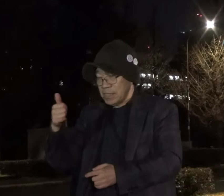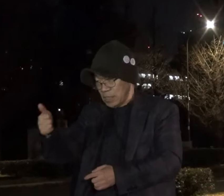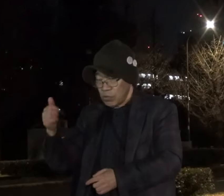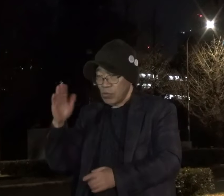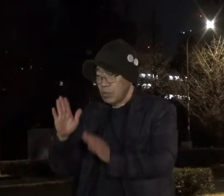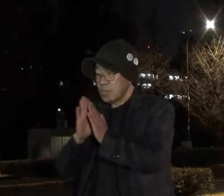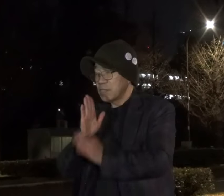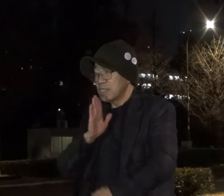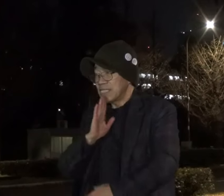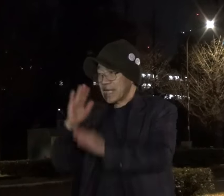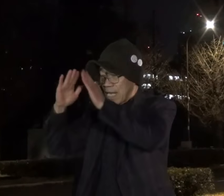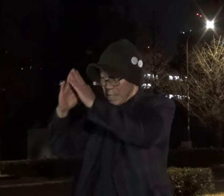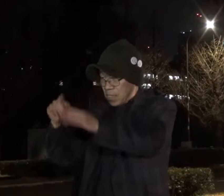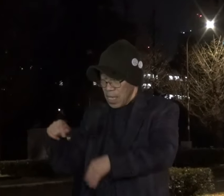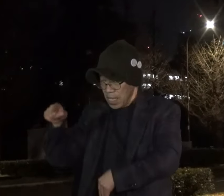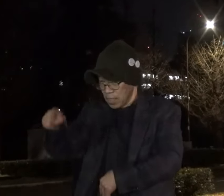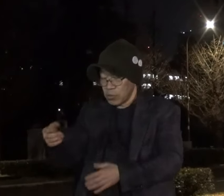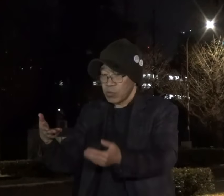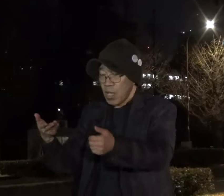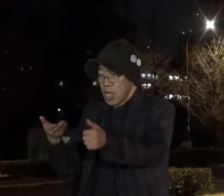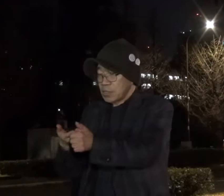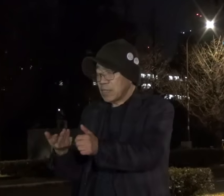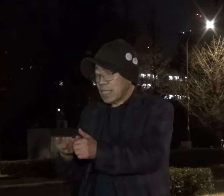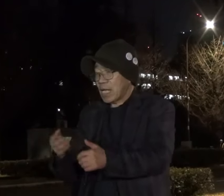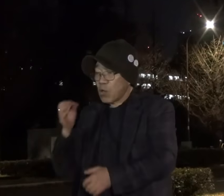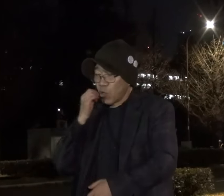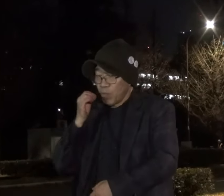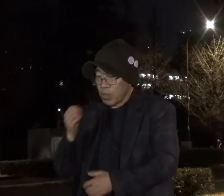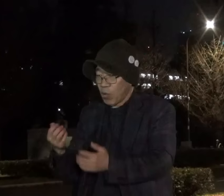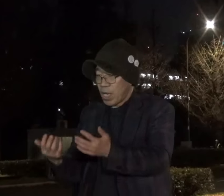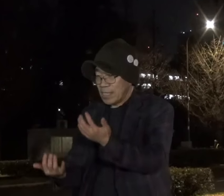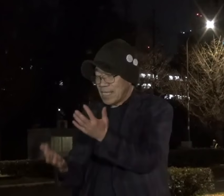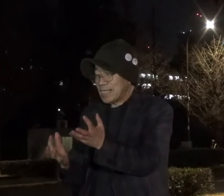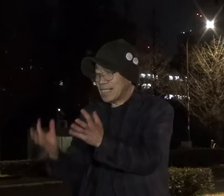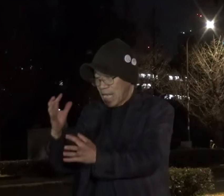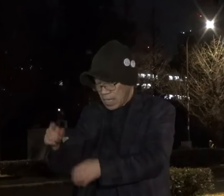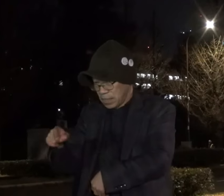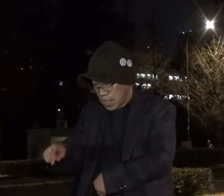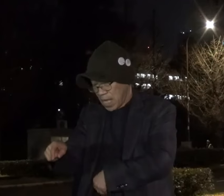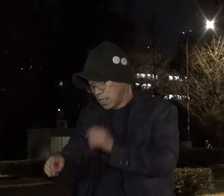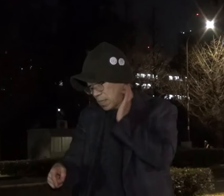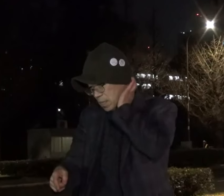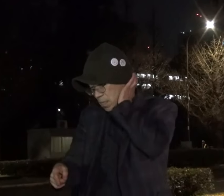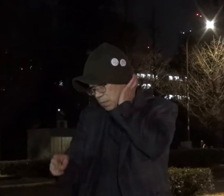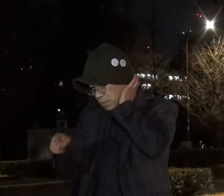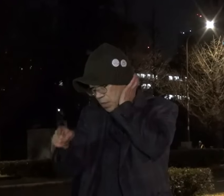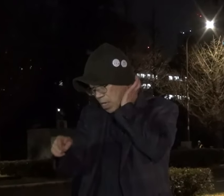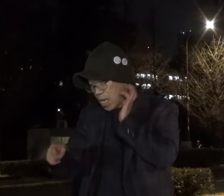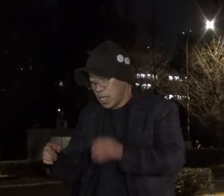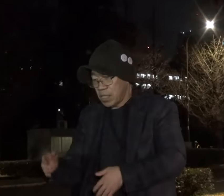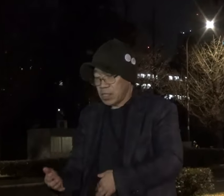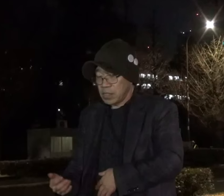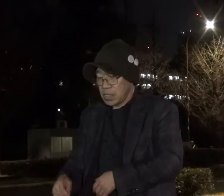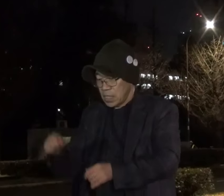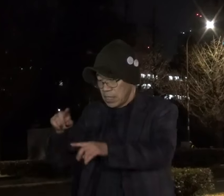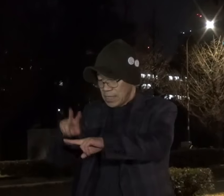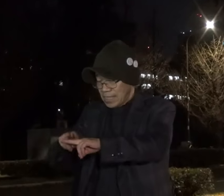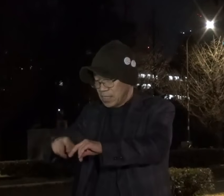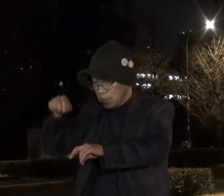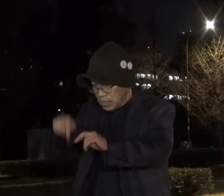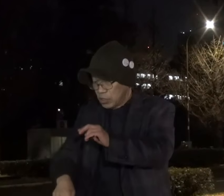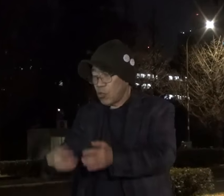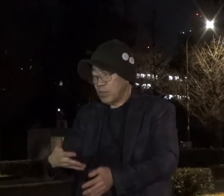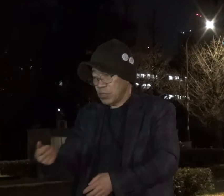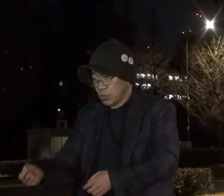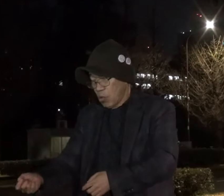。自宅でも野菜を栽培し、水は井戸水で、自然豊かな環境で自給自足に近い生活を送